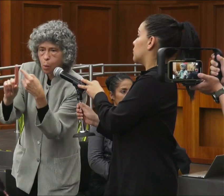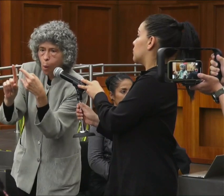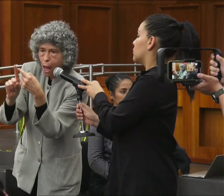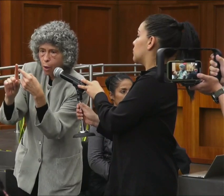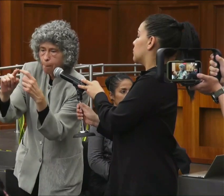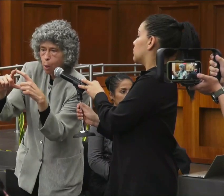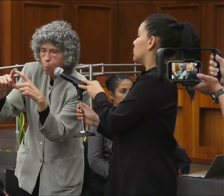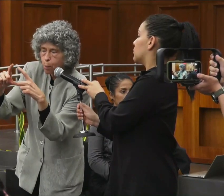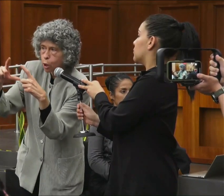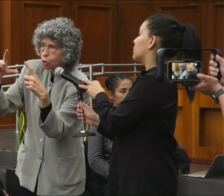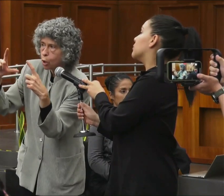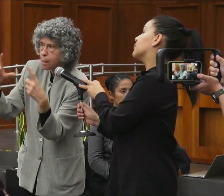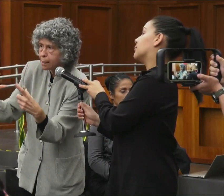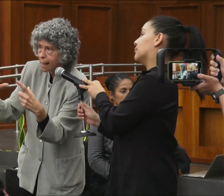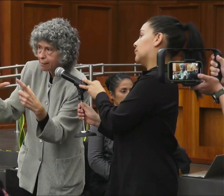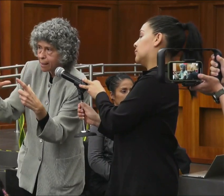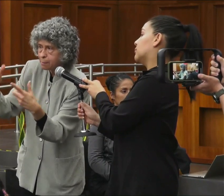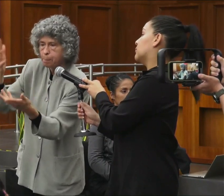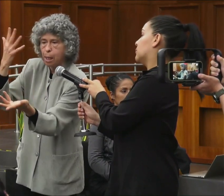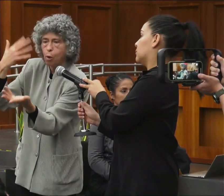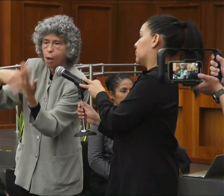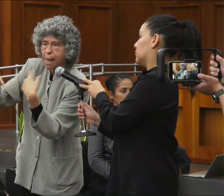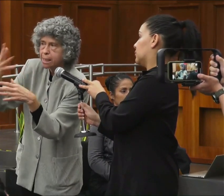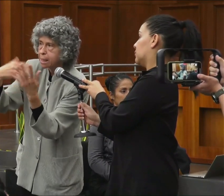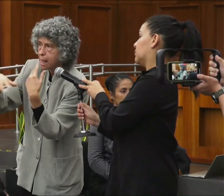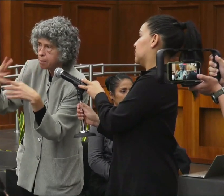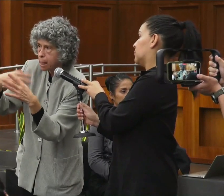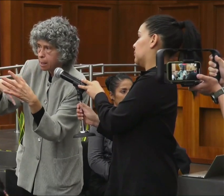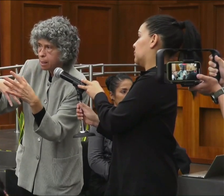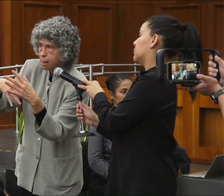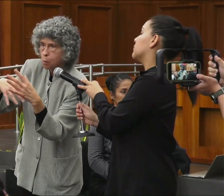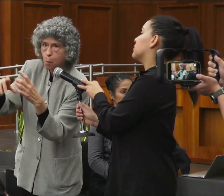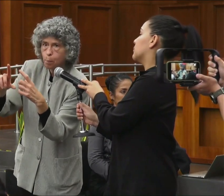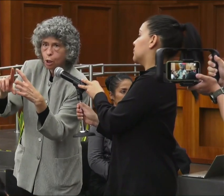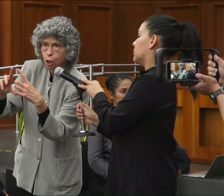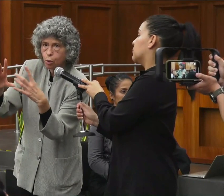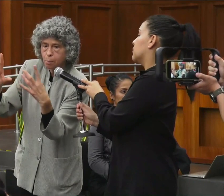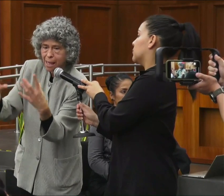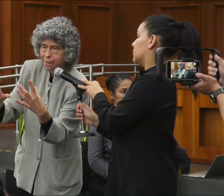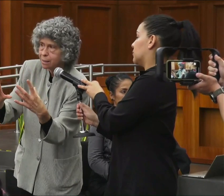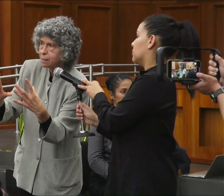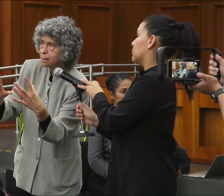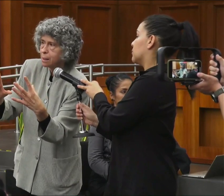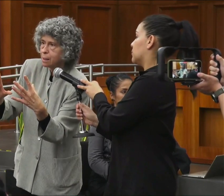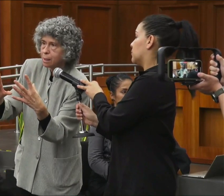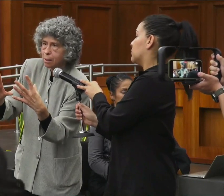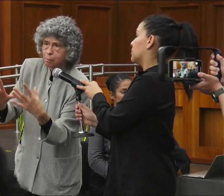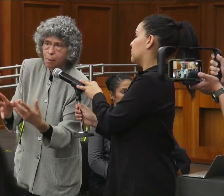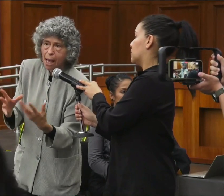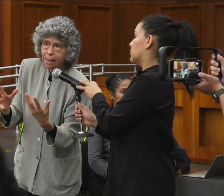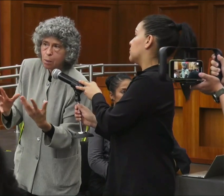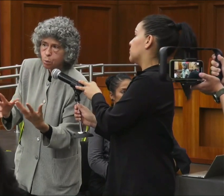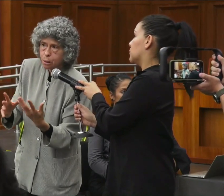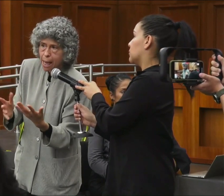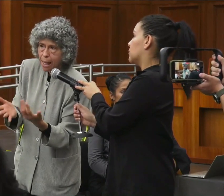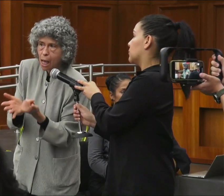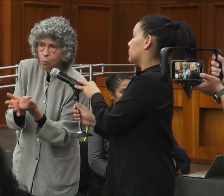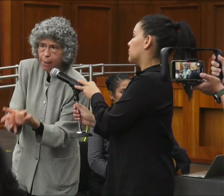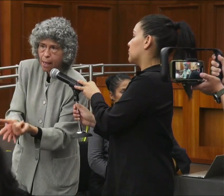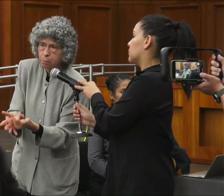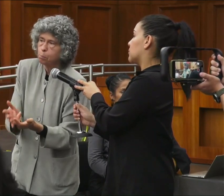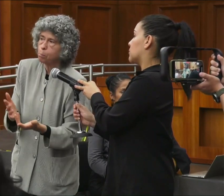y cuadro, pero un poquito más grande, pero el SM, un poquito más. Hay que